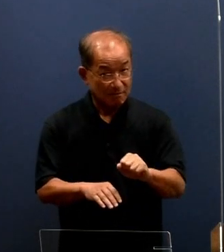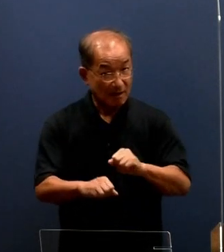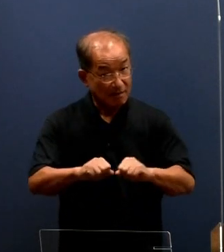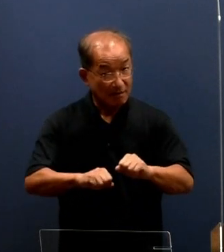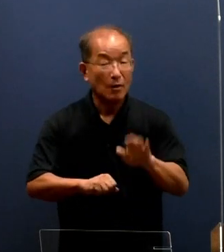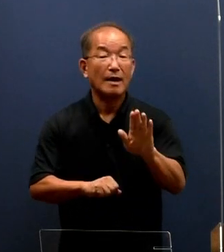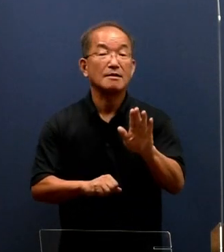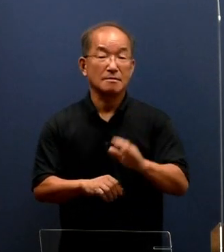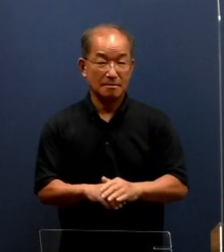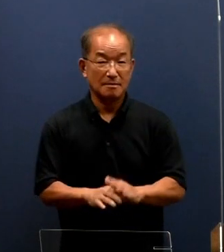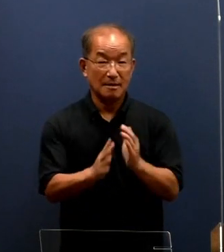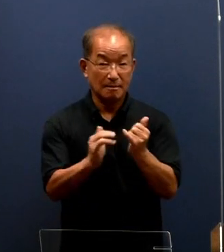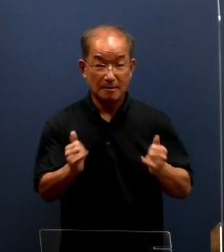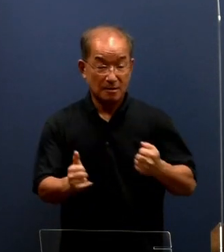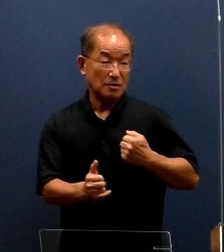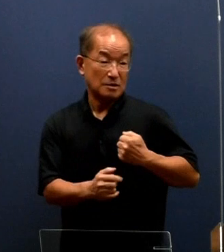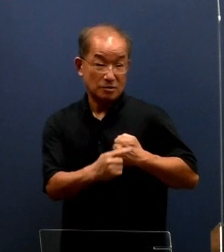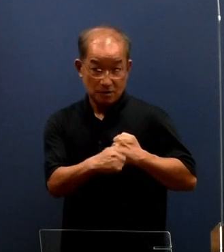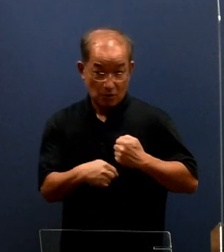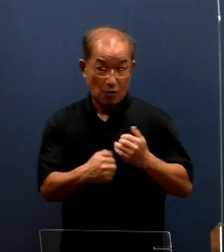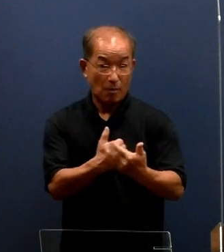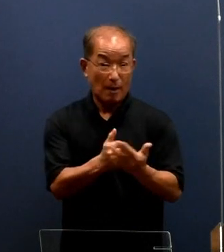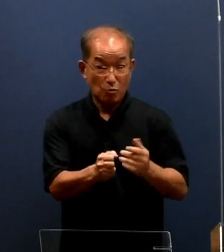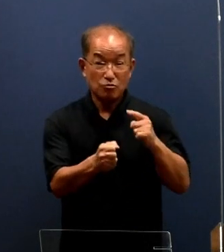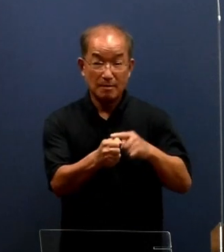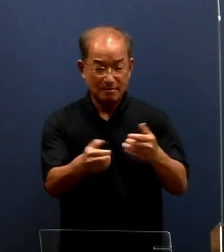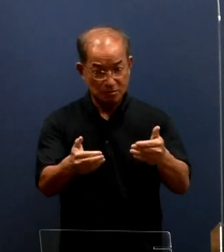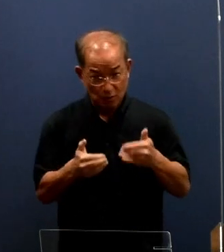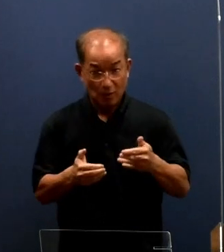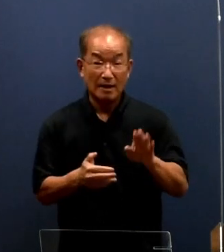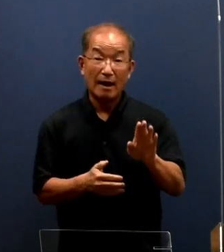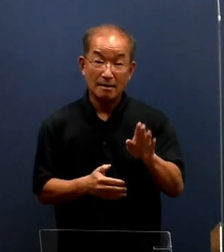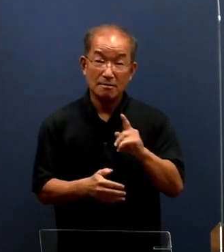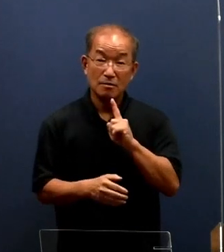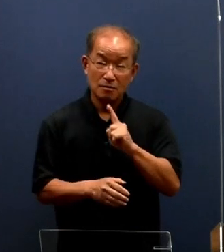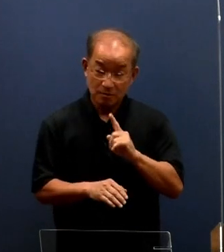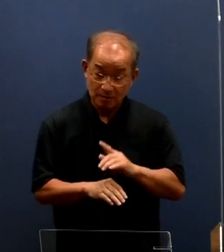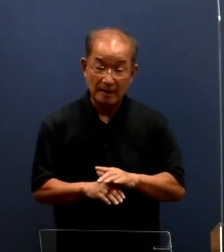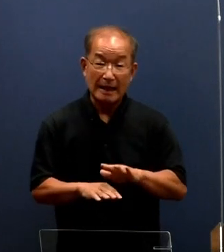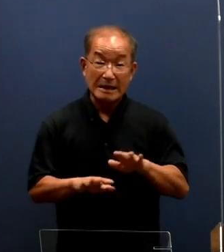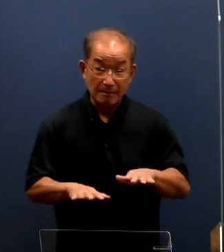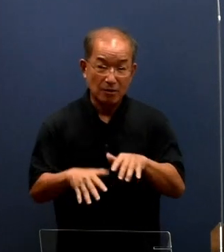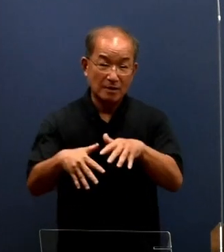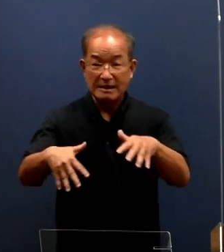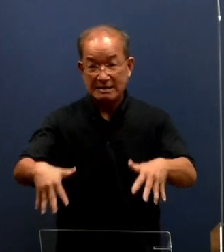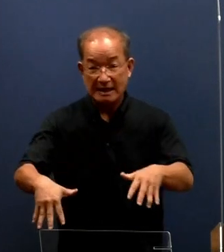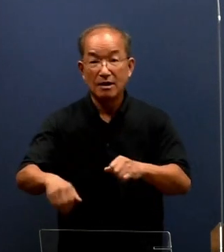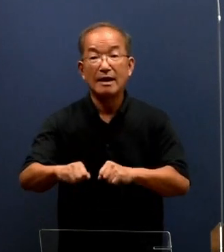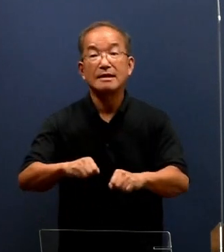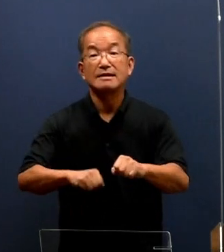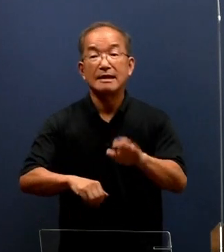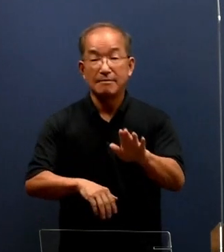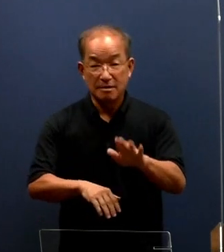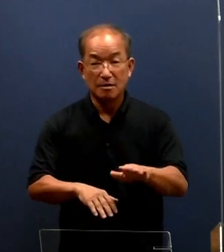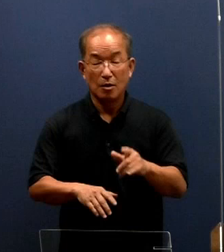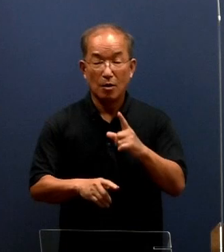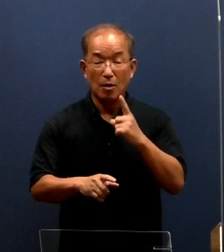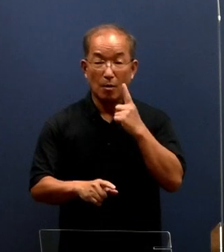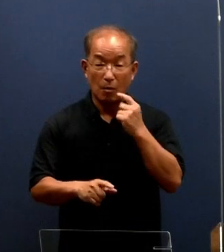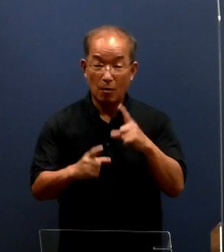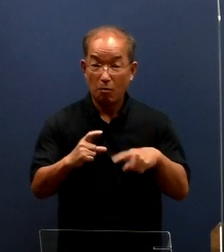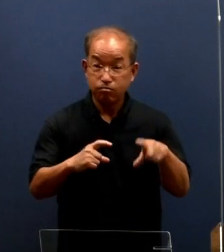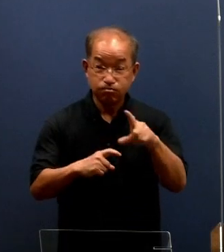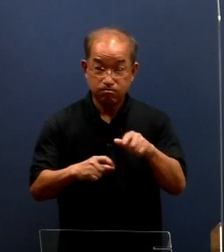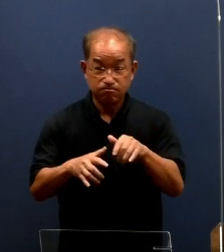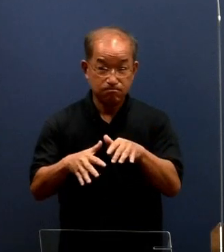命を守るということのために、まあ、必要だということで、まあ、こういう体制を取らせてもらってまして、まあ、これ以上の感染拡大、今